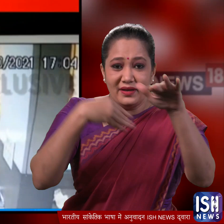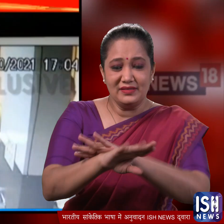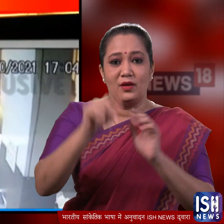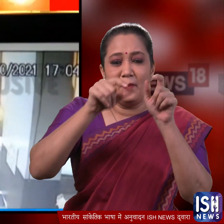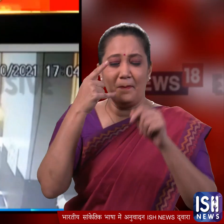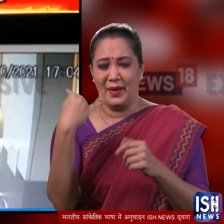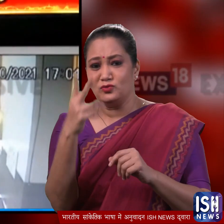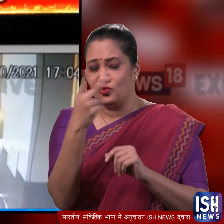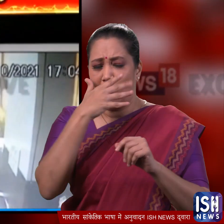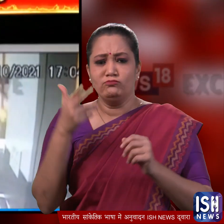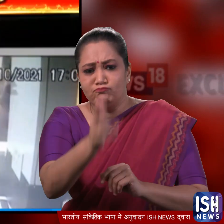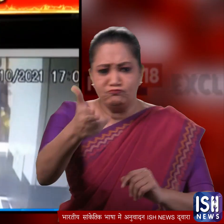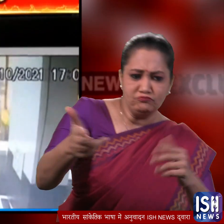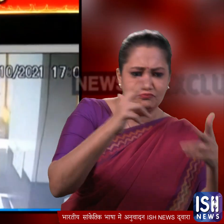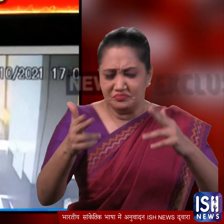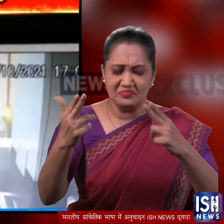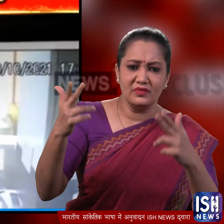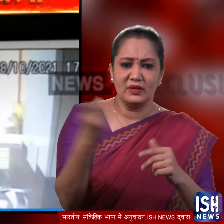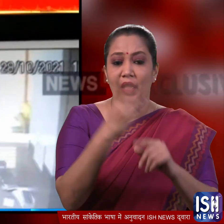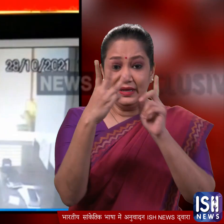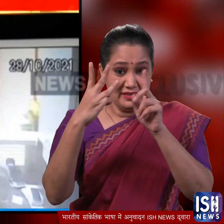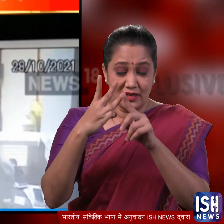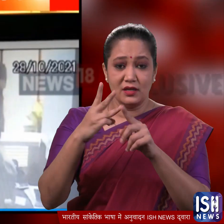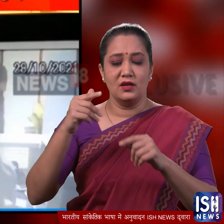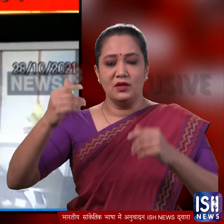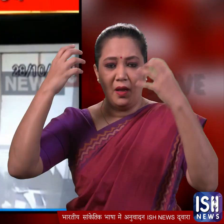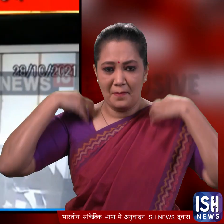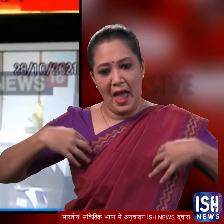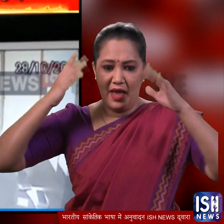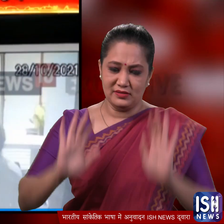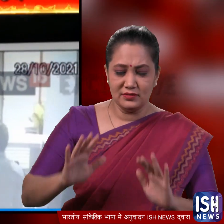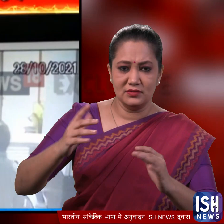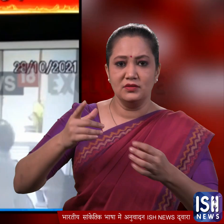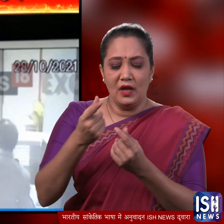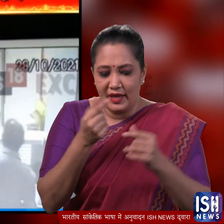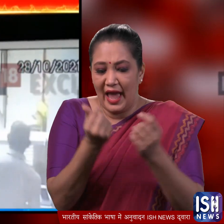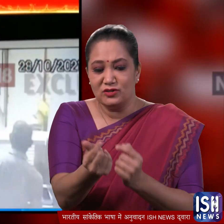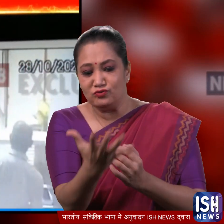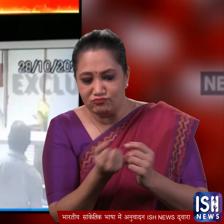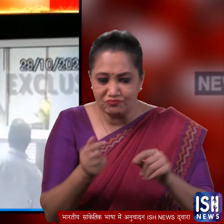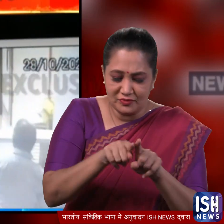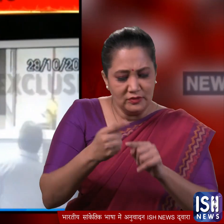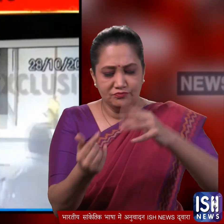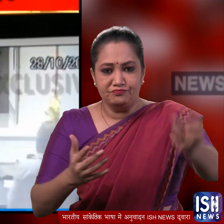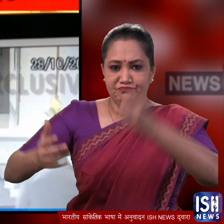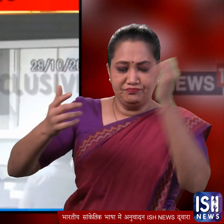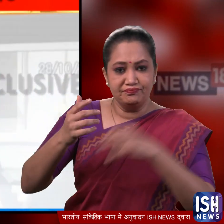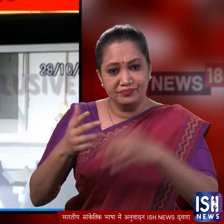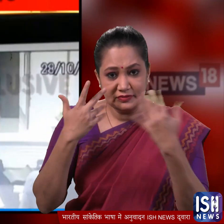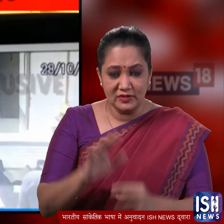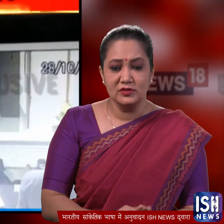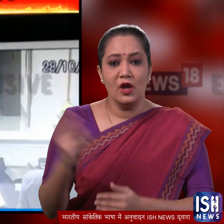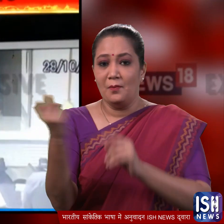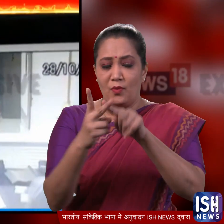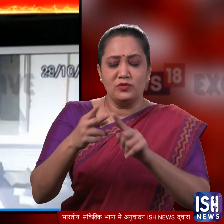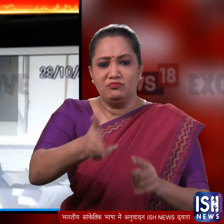जिसमें बैंक के अंदर घुसे 2 बदमाश हथियार लहराते दिखे, जबकि तीसरा बदमाश अपने कंधे पर एक बैग लिए कैश काउंटर की तरफ बढ़ता नजर आया।